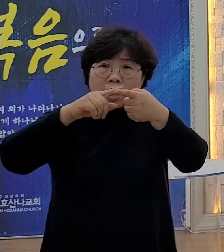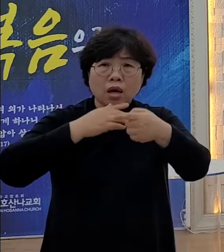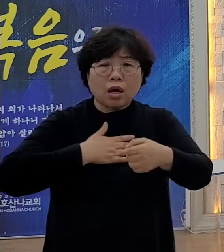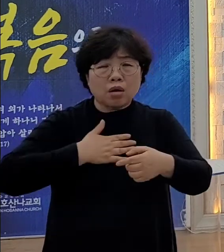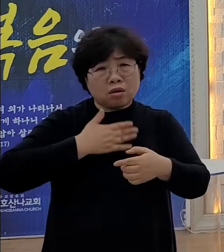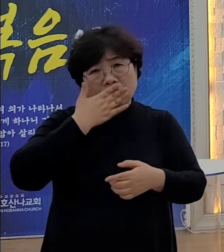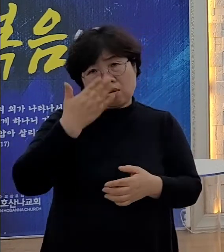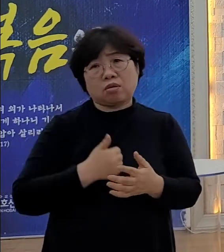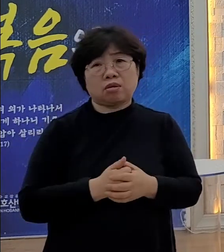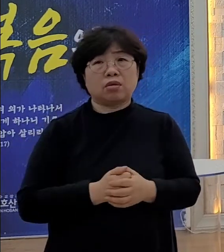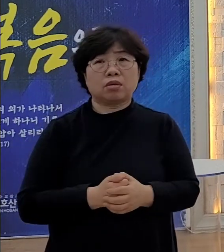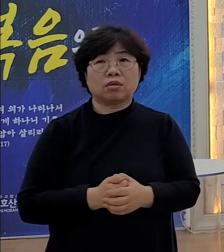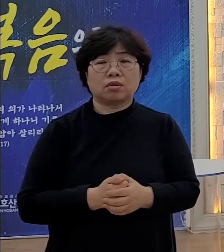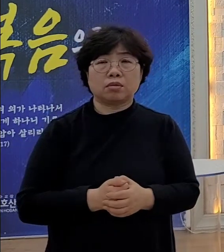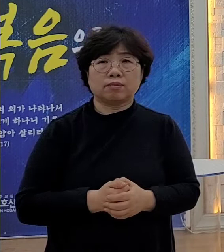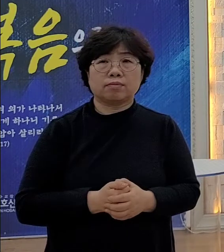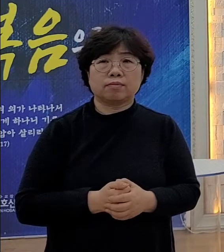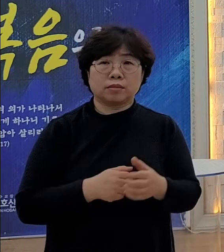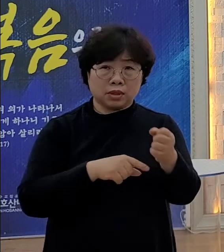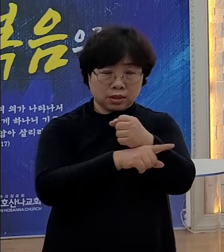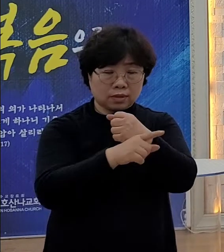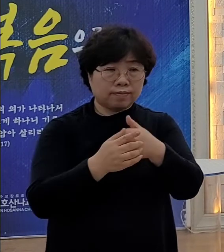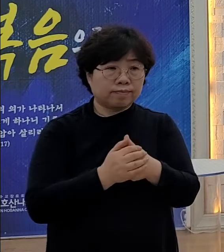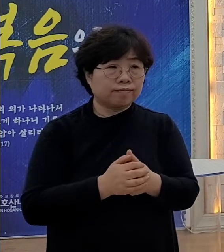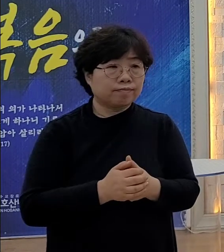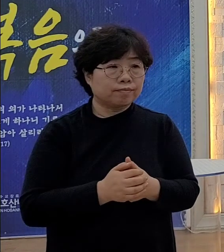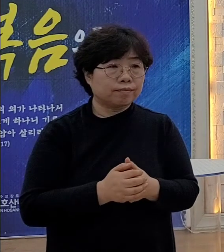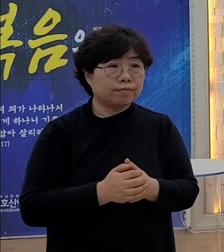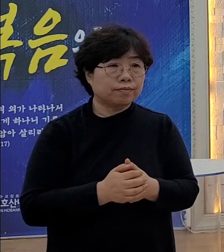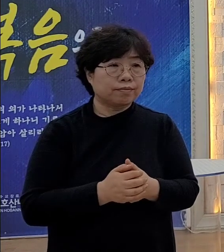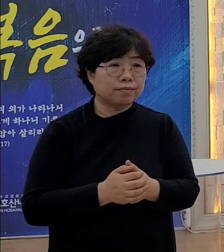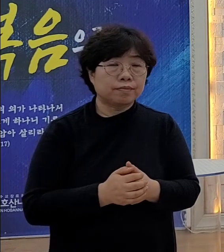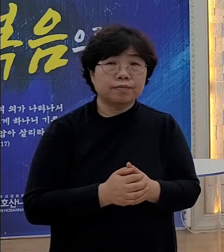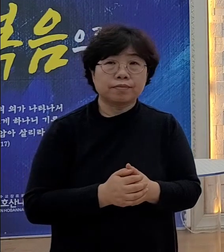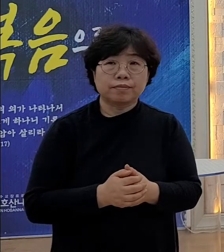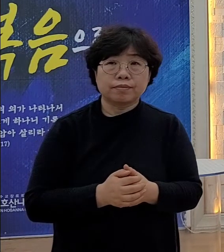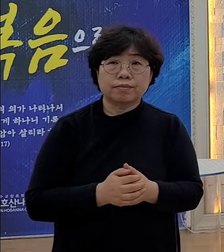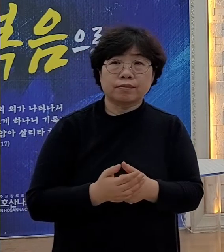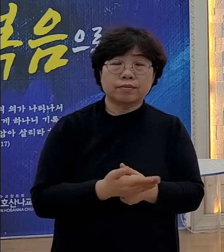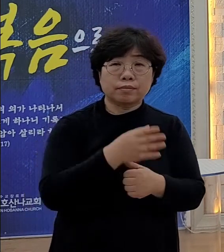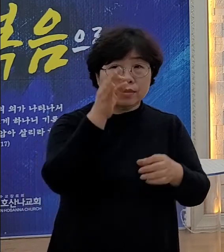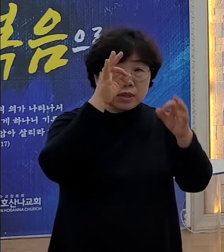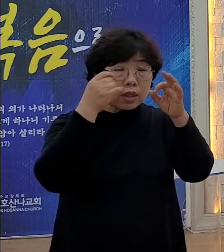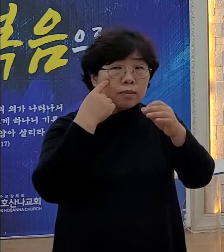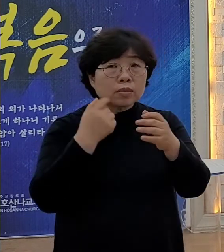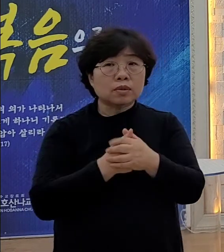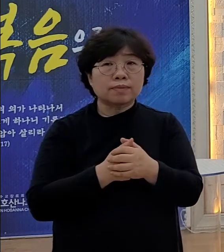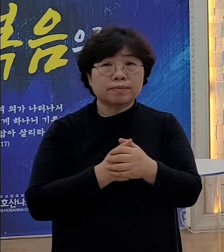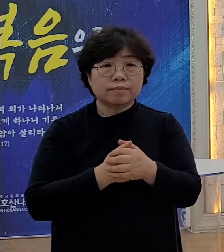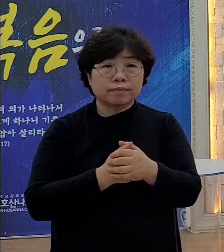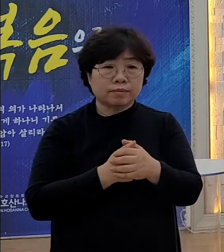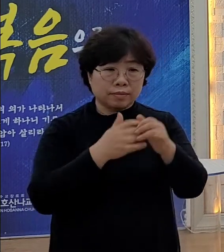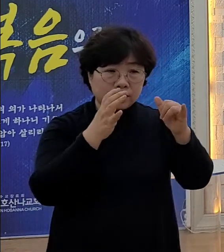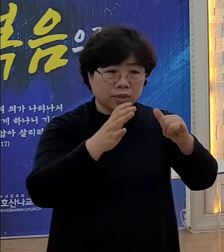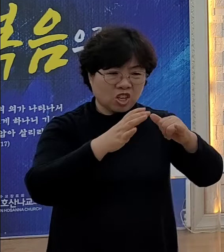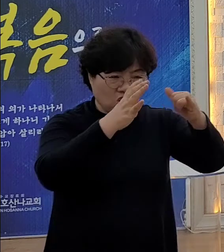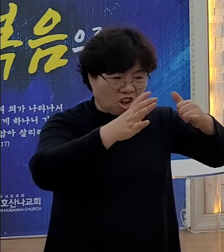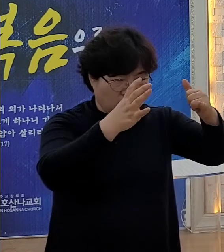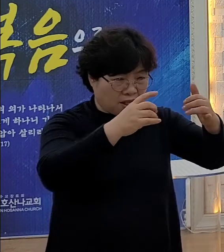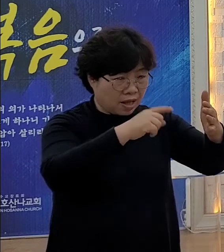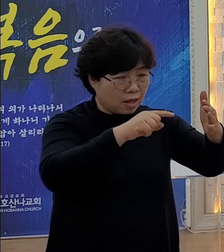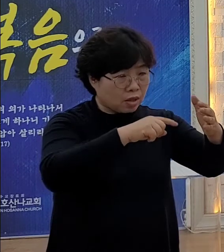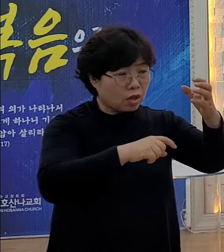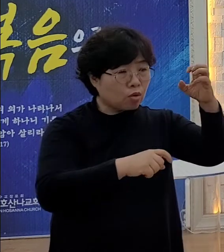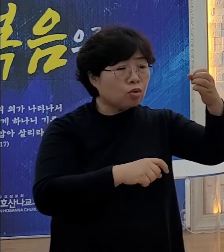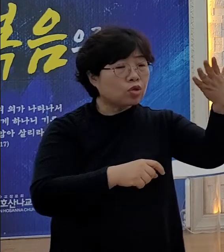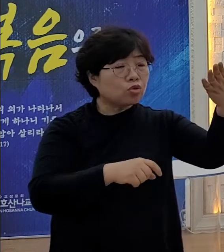없다? 있다는 말이에요. 그래서 여러분, 찾아보세요. 전 세계의 천문학자들은 99%가